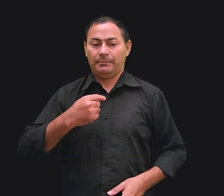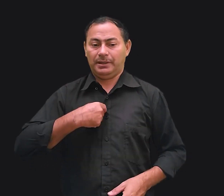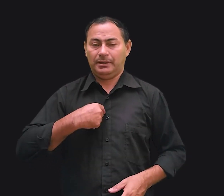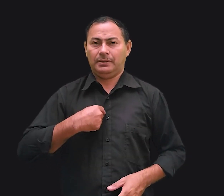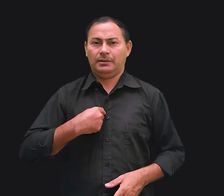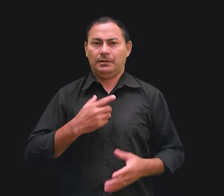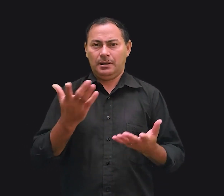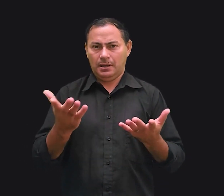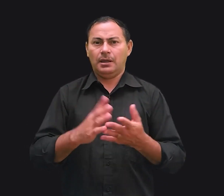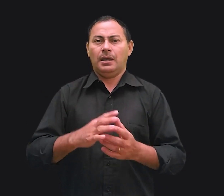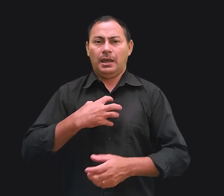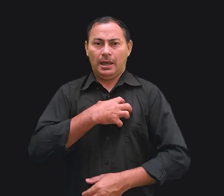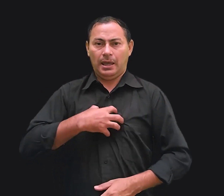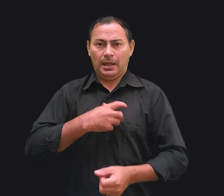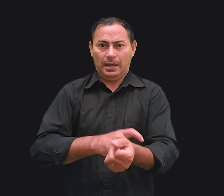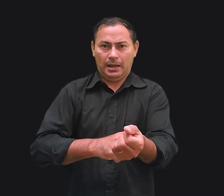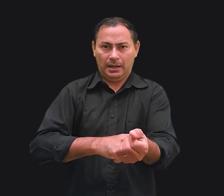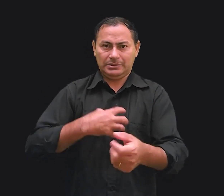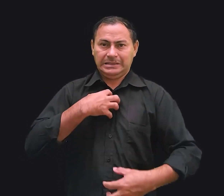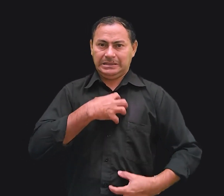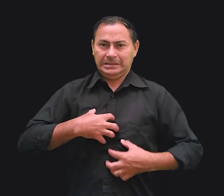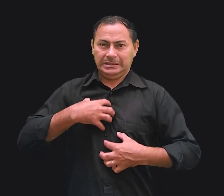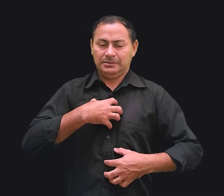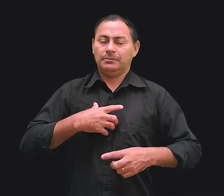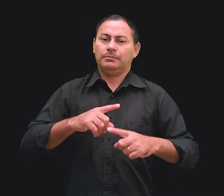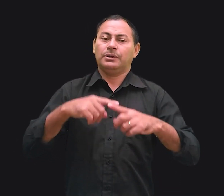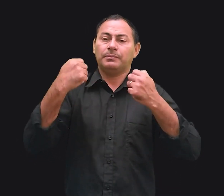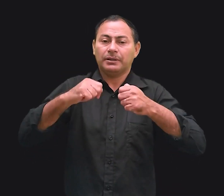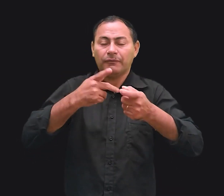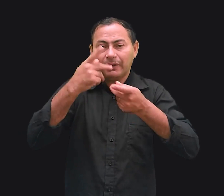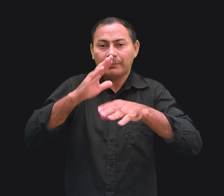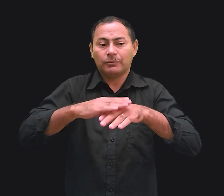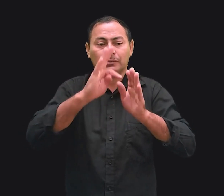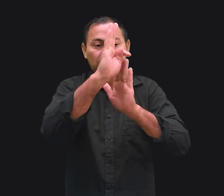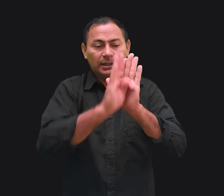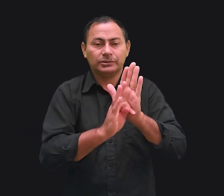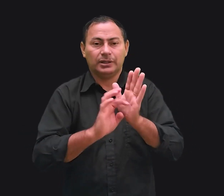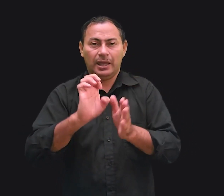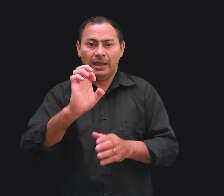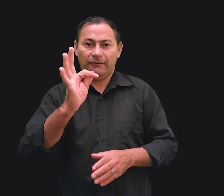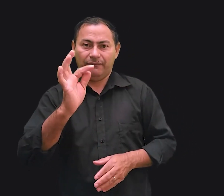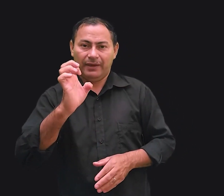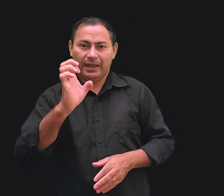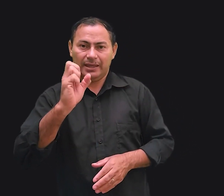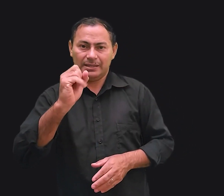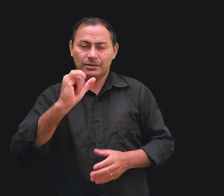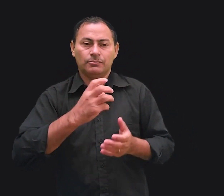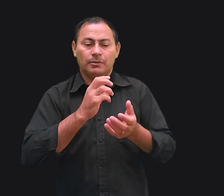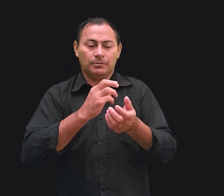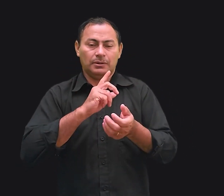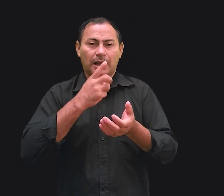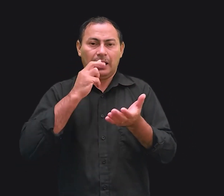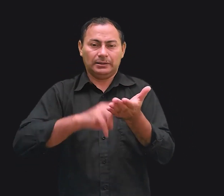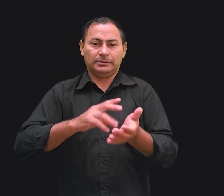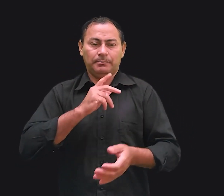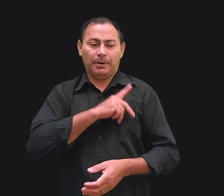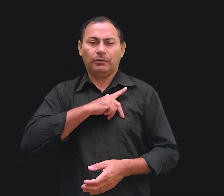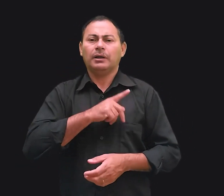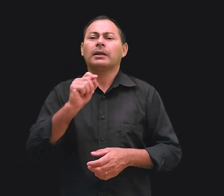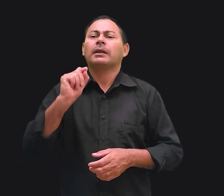Para mim, isso é raiva. Temos que falar sobre mais um texto tirado de Efésios. Paulo diz, quem